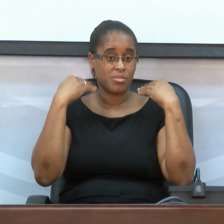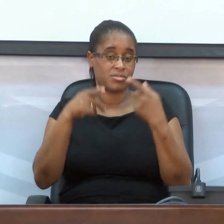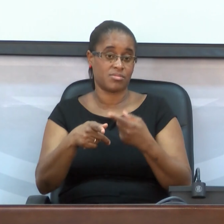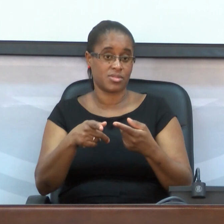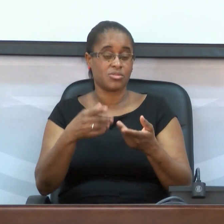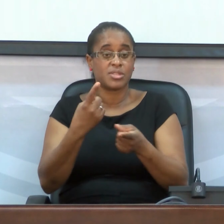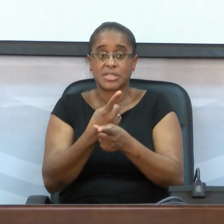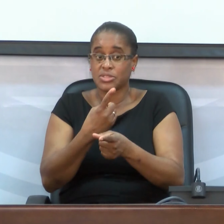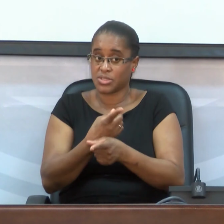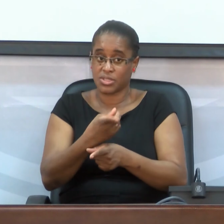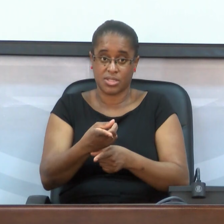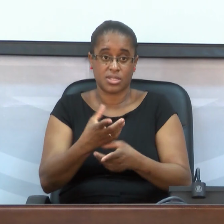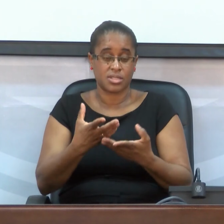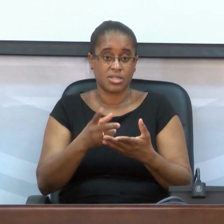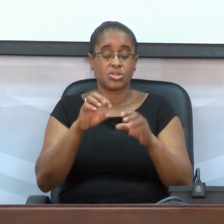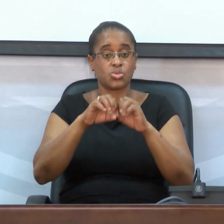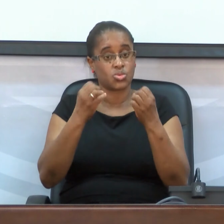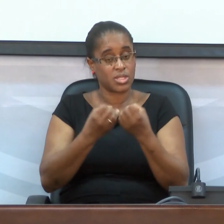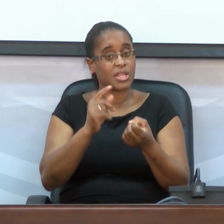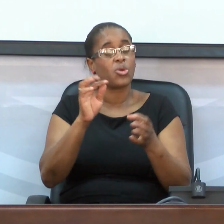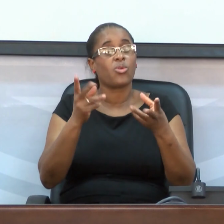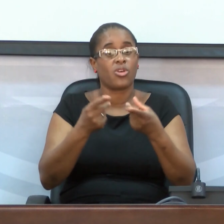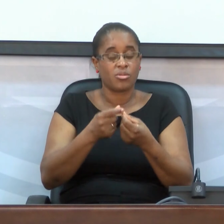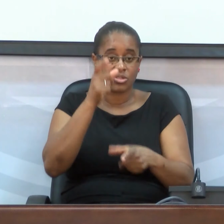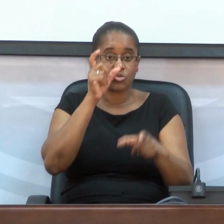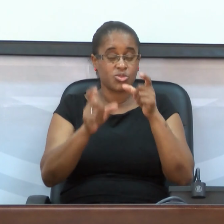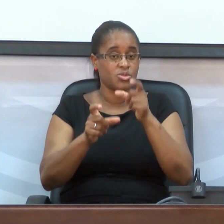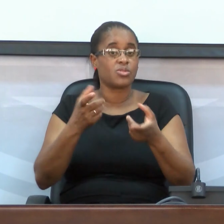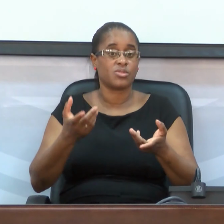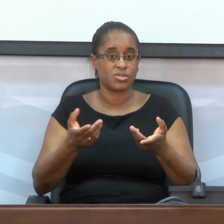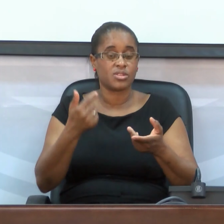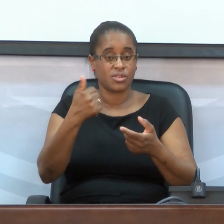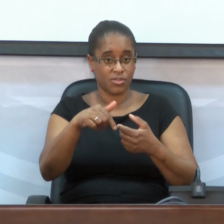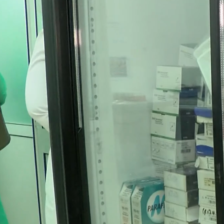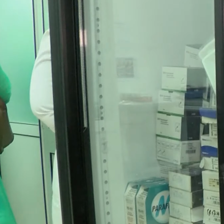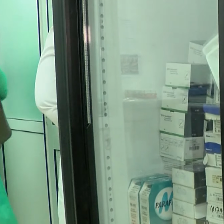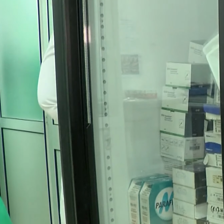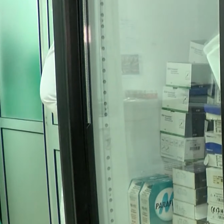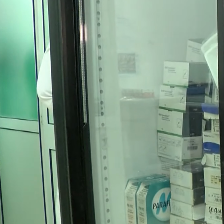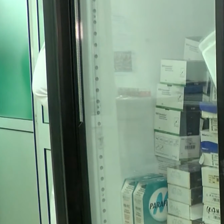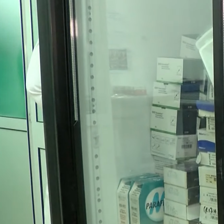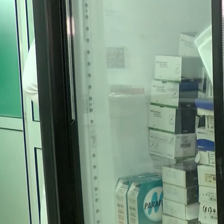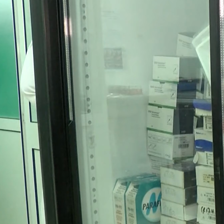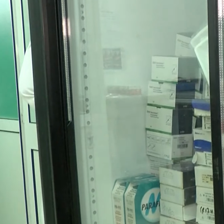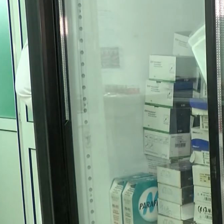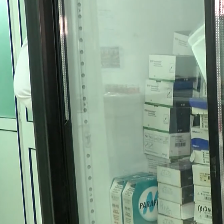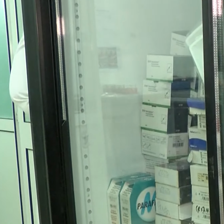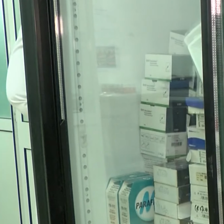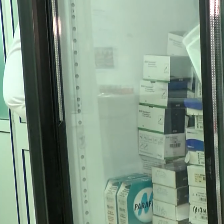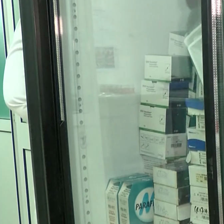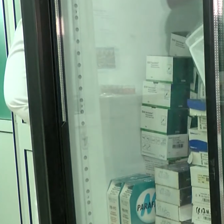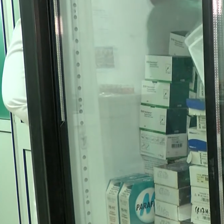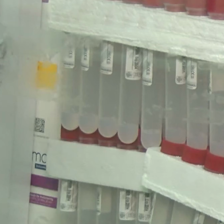sobre características também sociais e económicas das pessoas que tiveram contacto com o vírus. Os testes submetidos serão